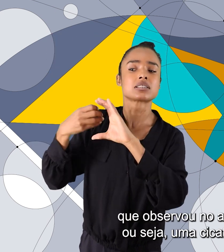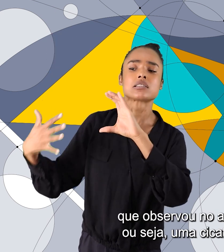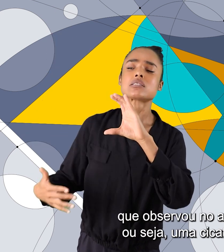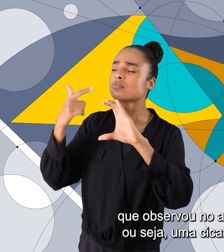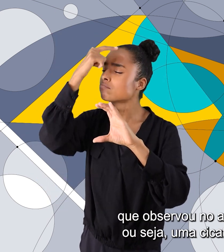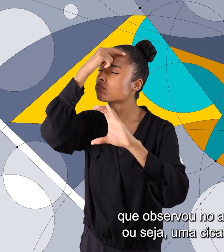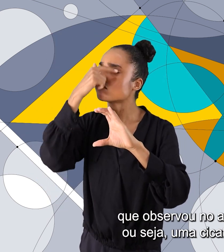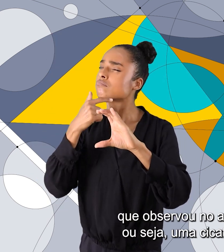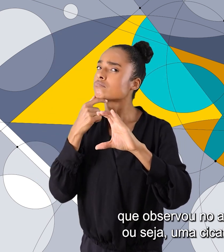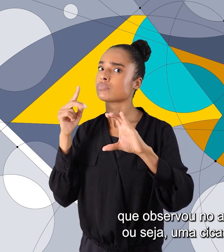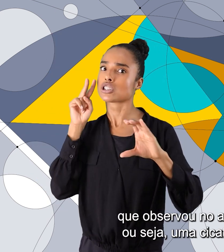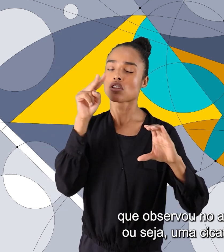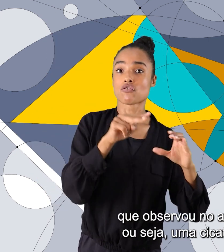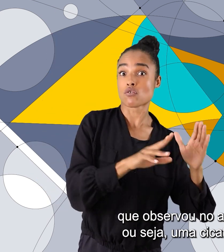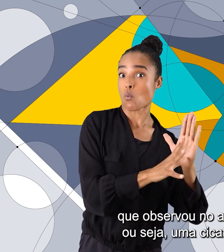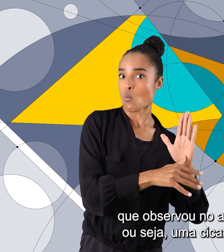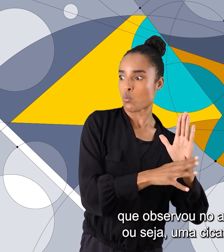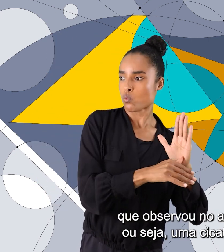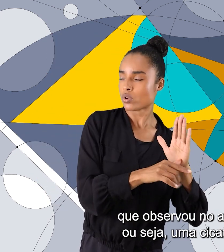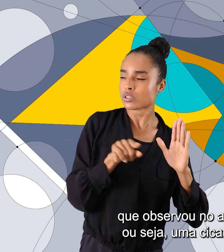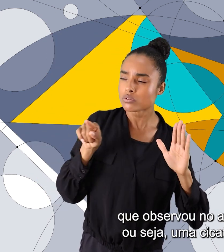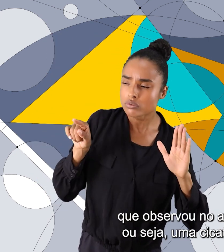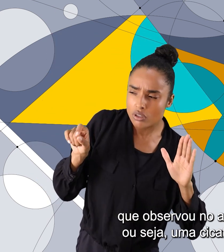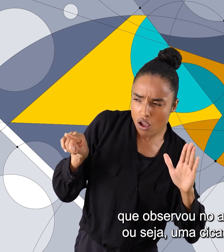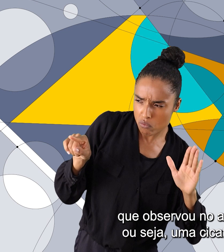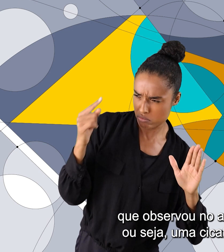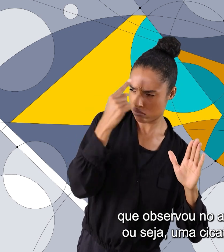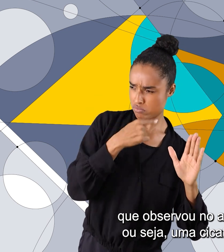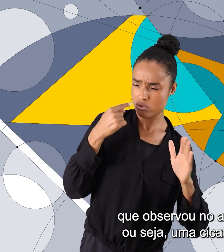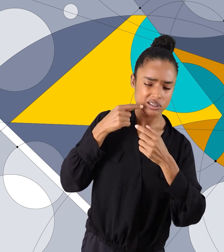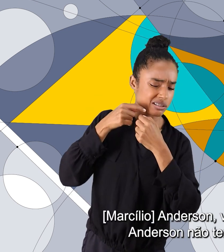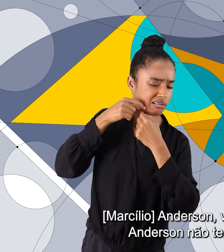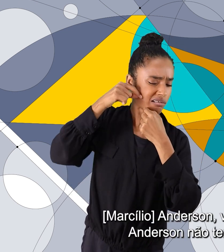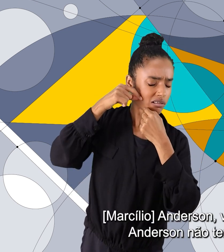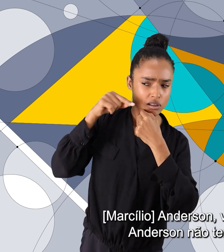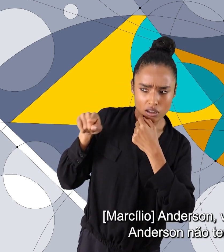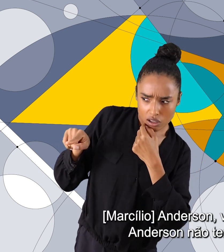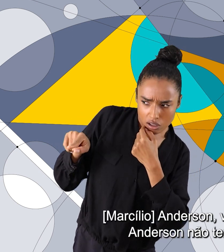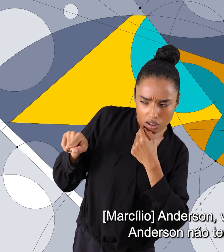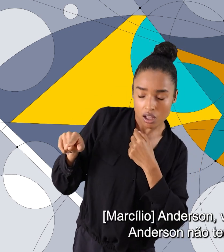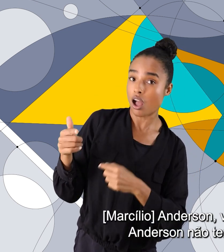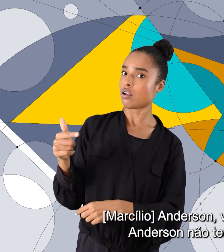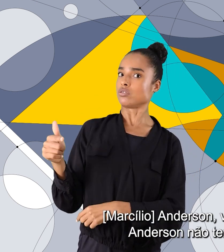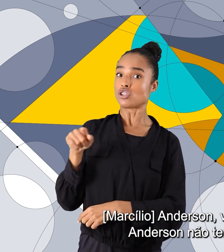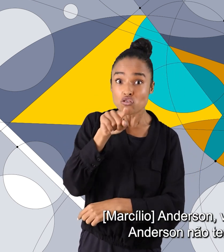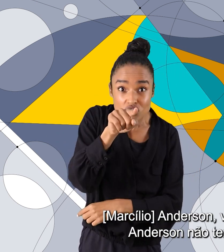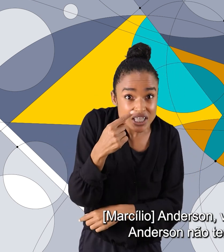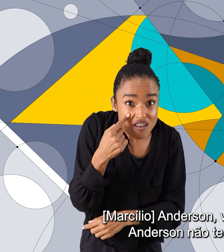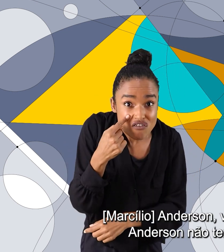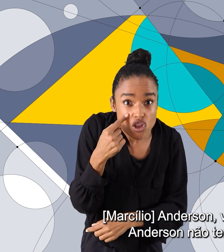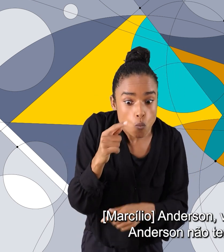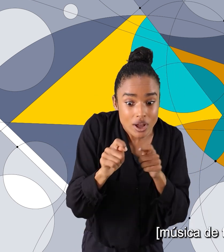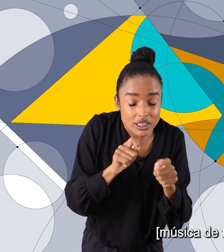que observou no autor do delito, ou seja, uma cicatriz no rosto. Anderson, você entrevistou? Anderson não